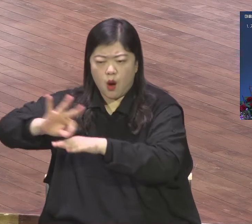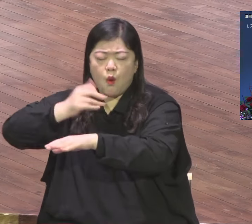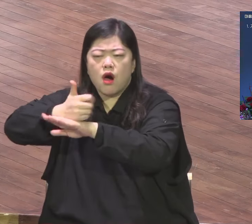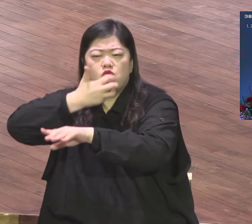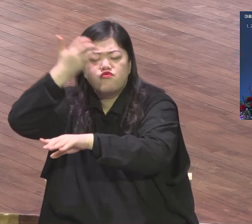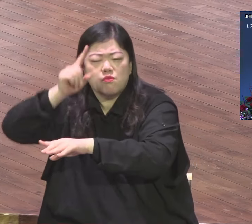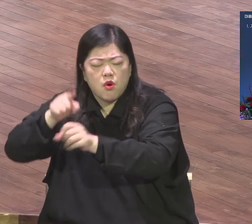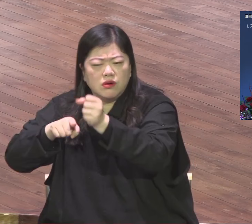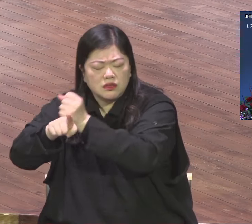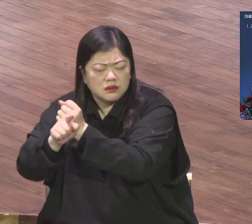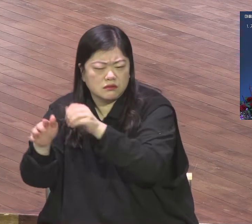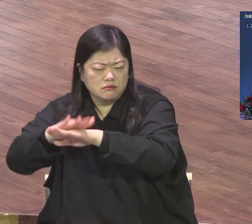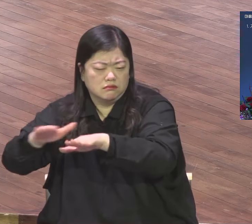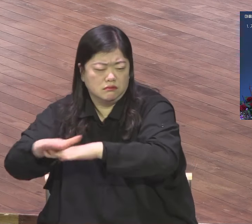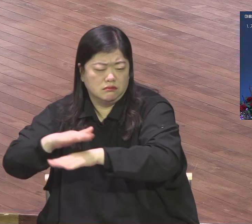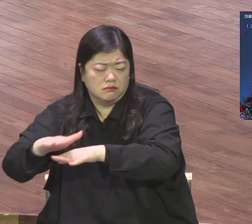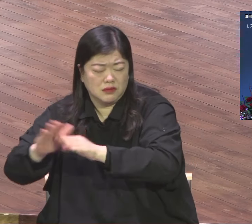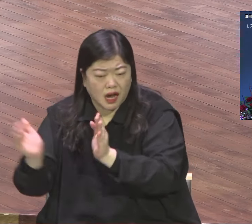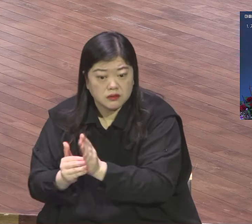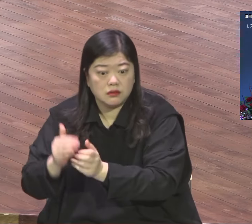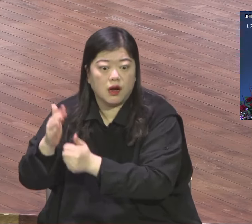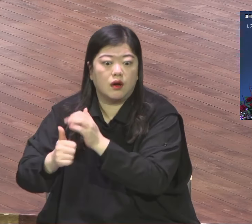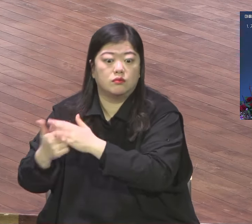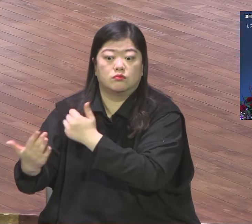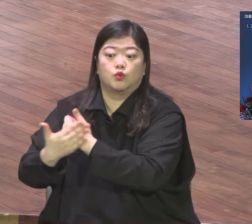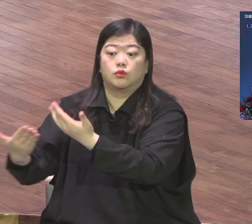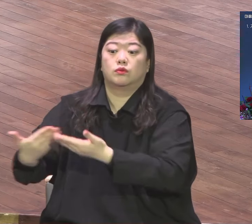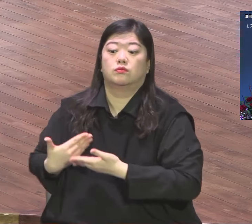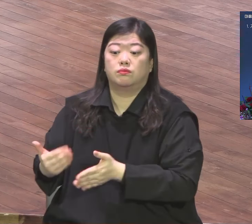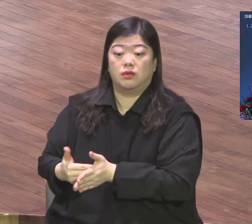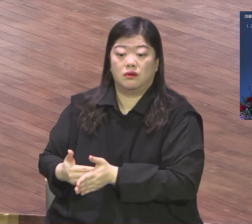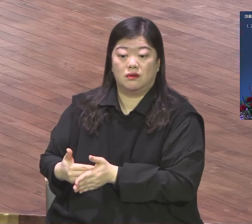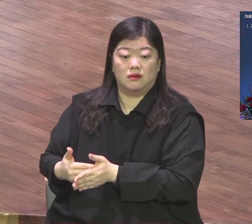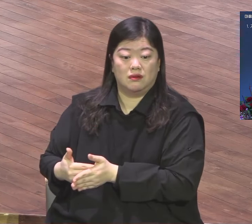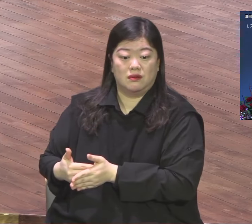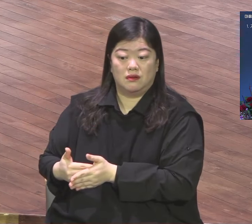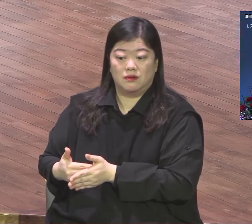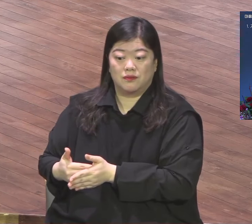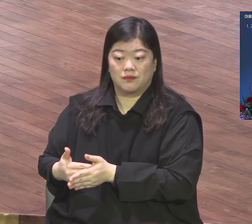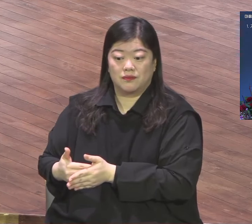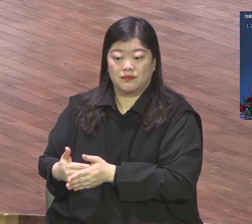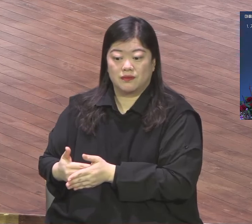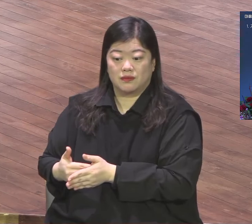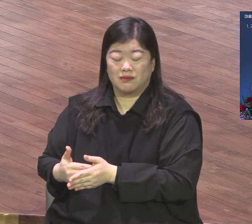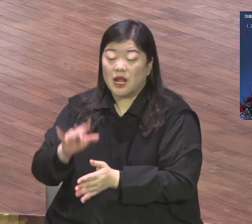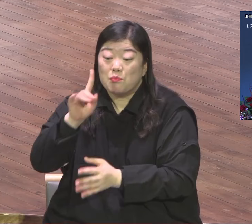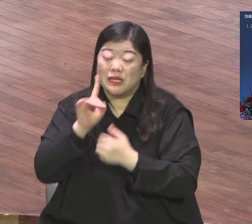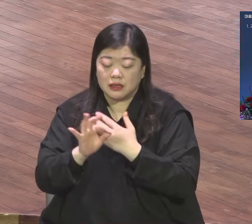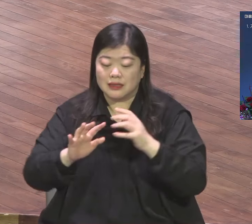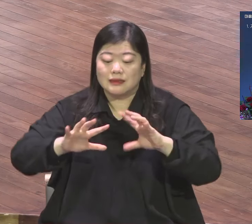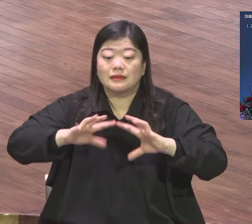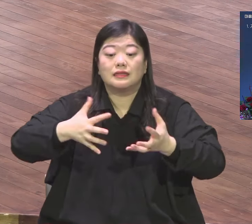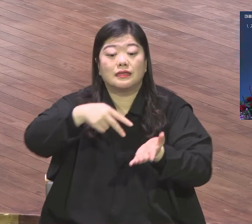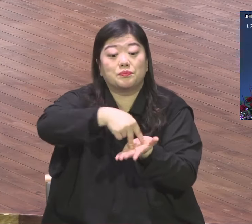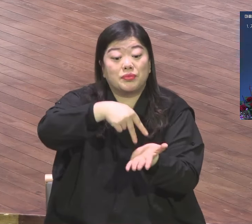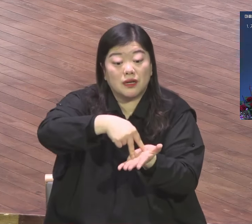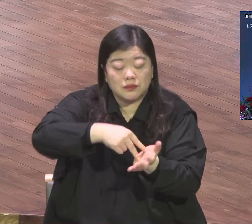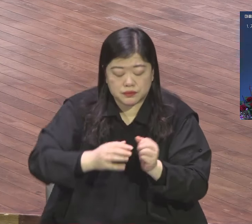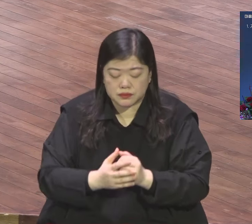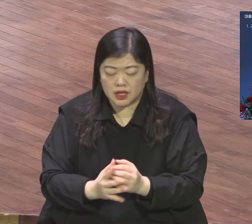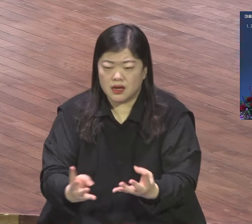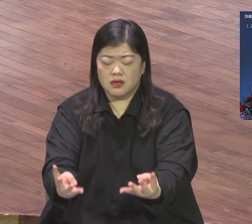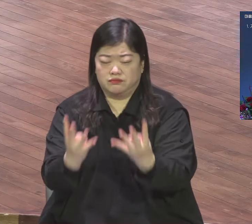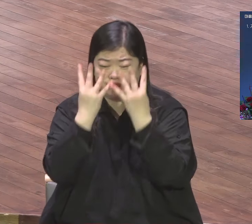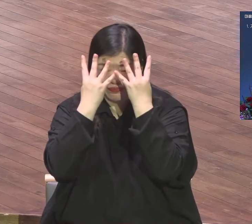기도 안 하면요, 예수 믿는 사람은 이게 세상 말 죽도 밥도 아니에요. 이거는 뭐 세상 방법 설 수도 없고 하나님이 자녀가